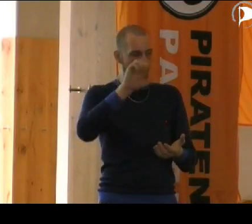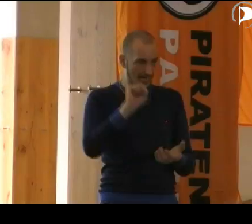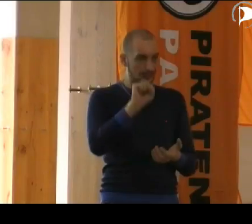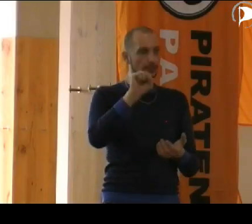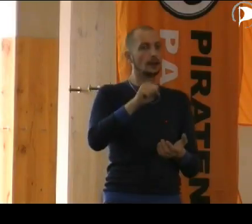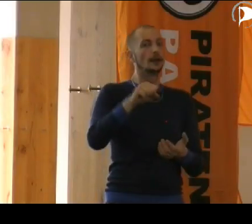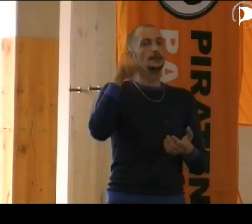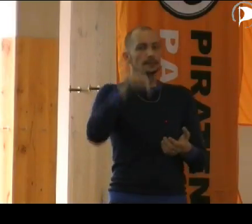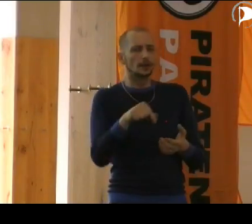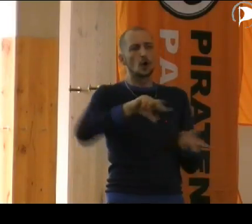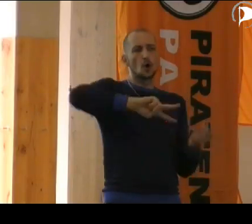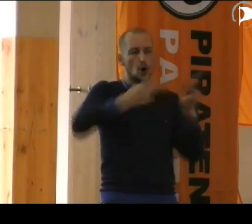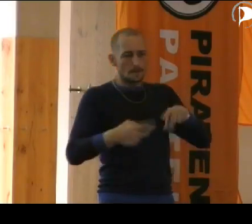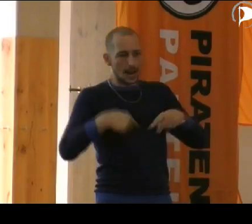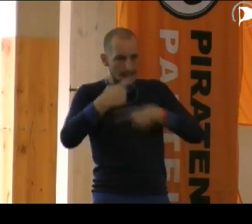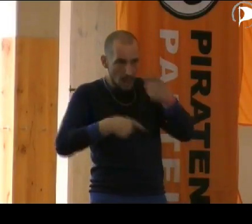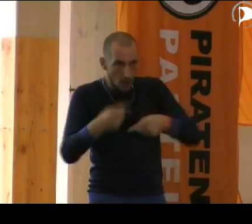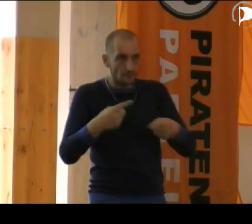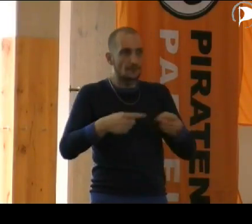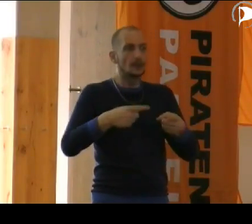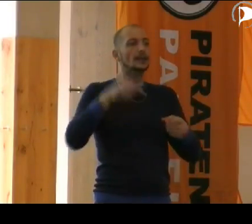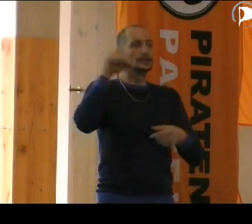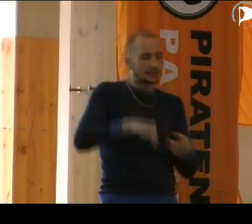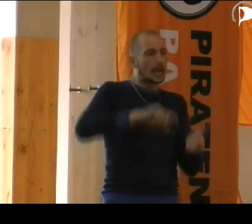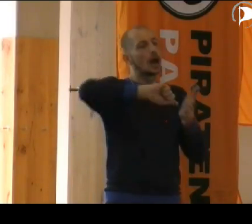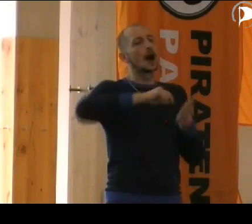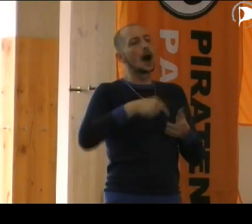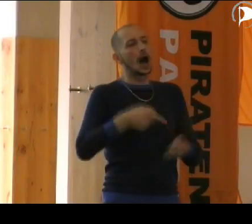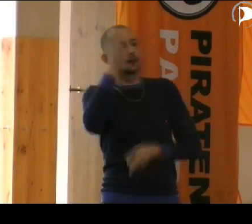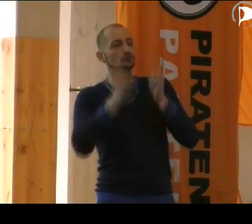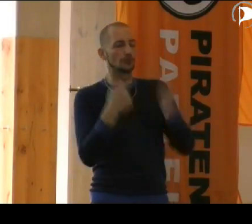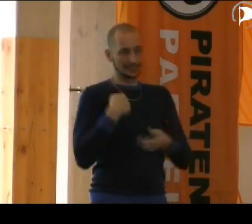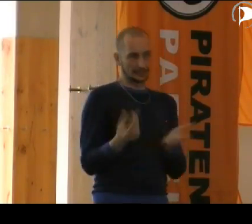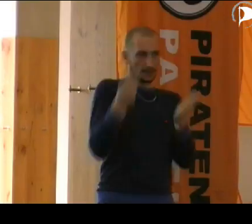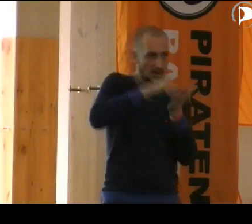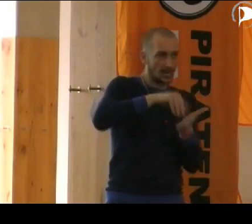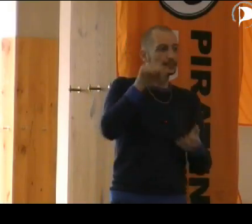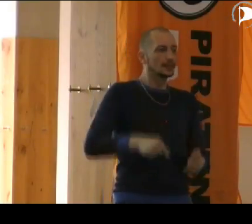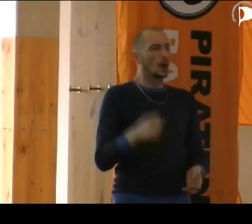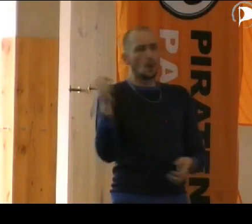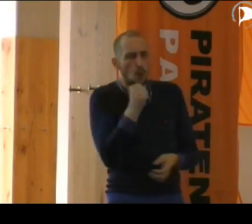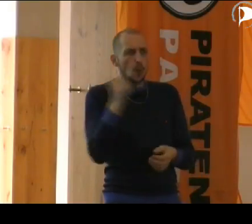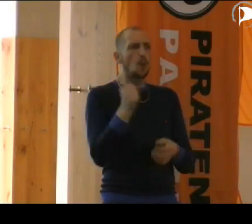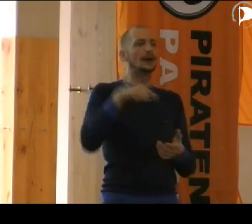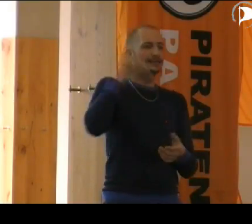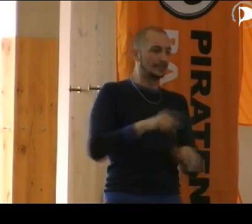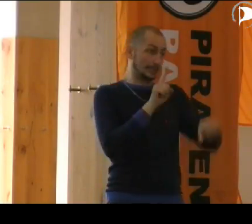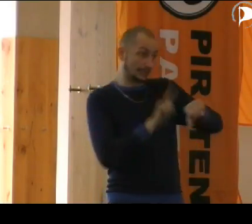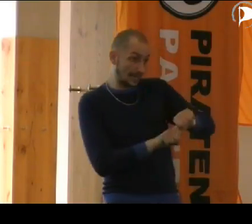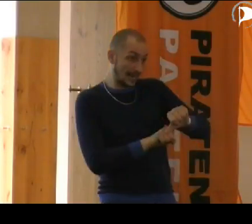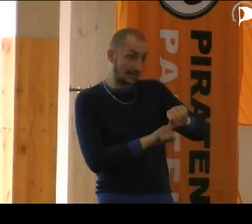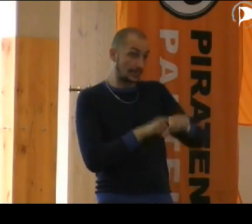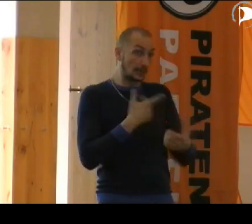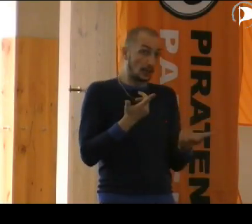ein umlaufender eingeschlichen und absteigen was einen löwenanteil an der aufgewendeten zeit beansprucht